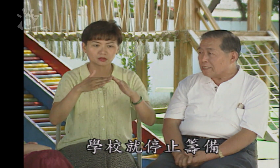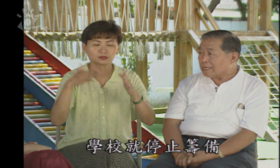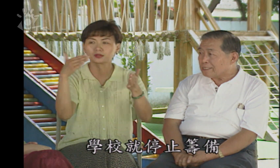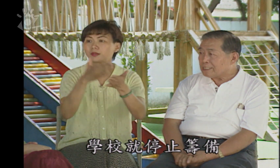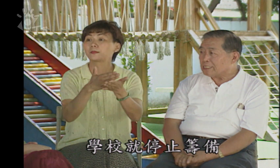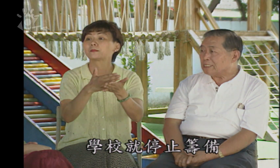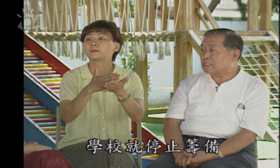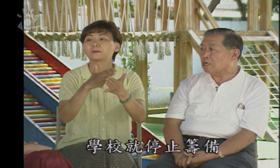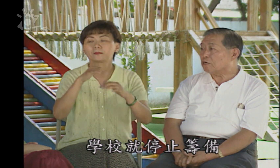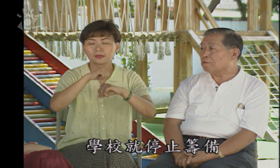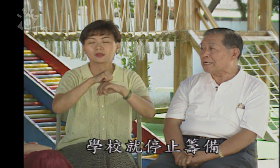停止筹备，